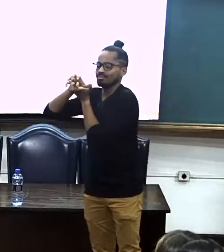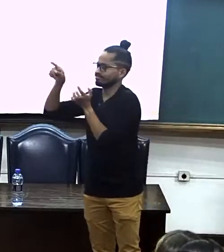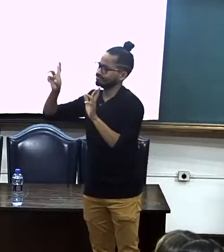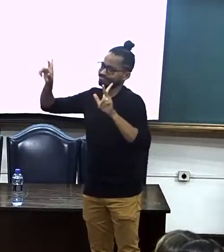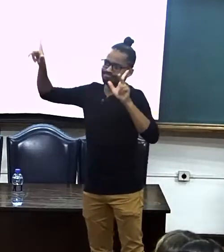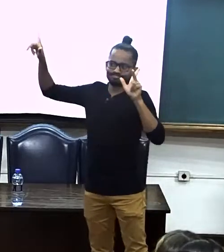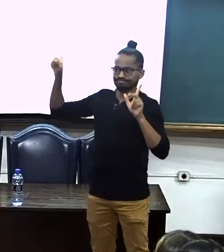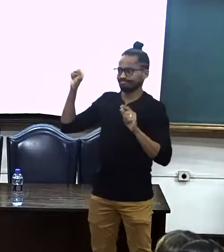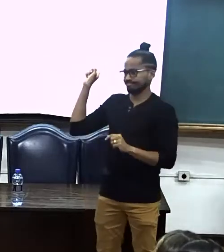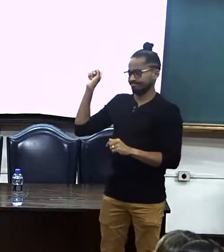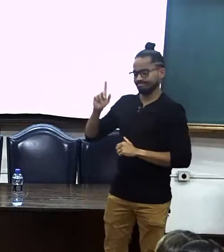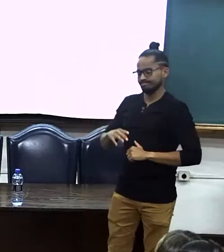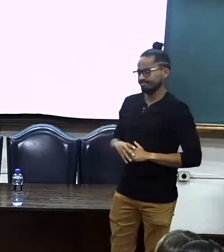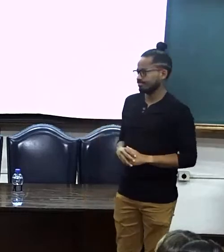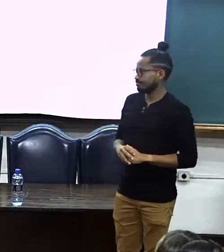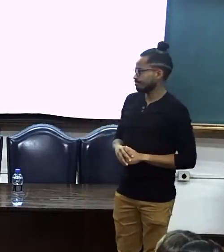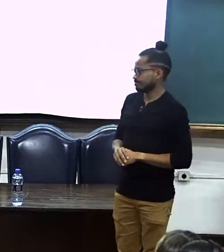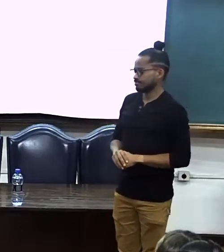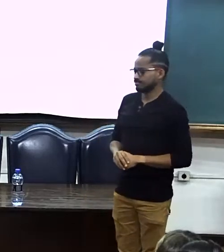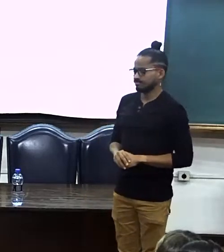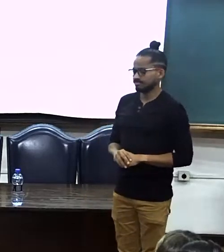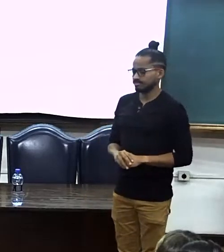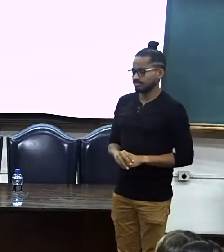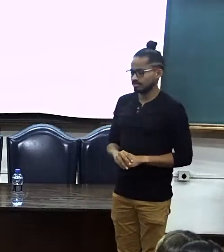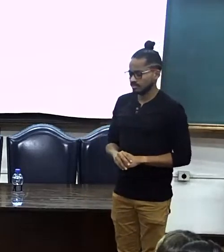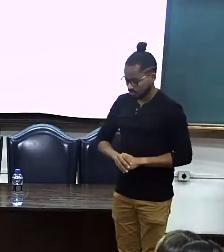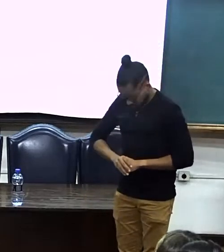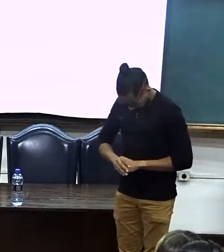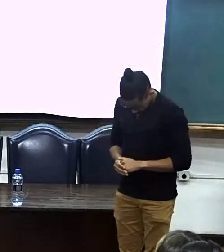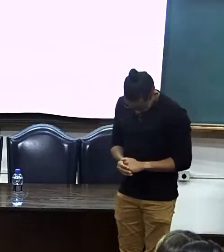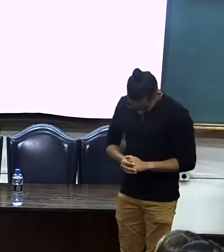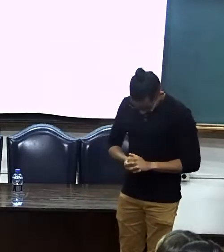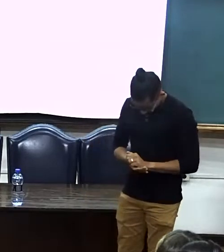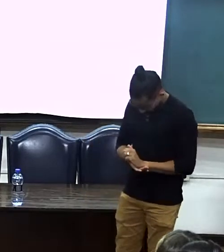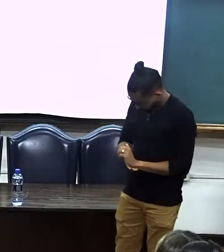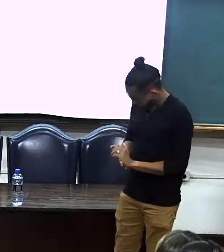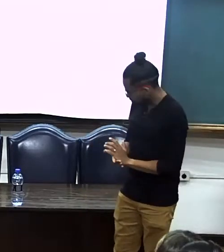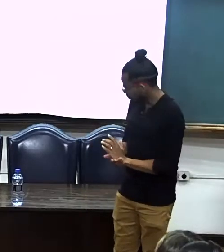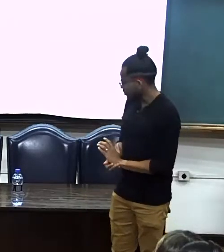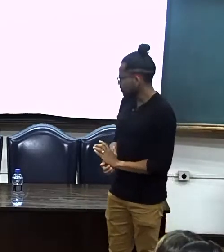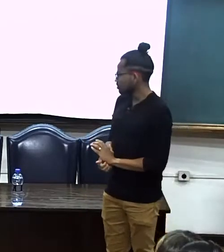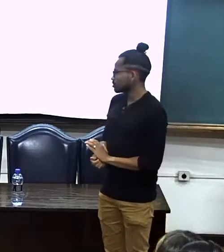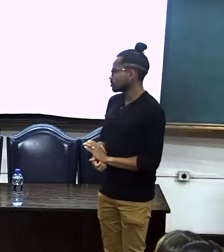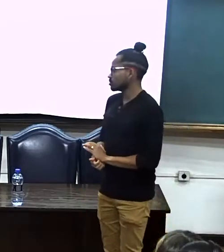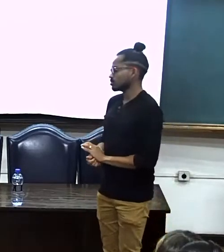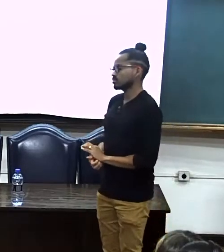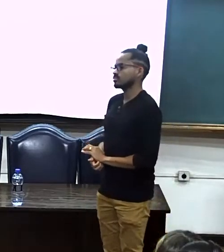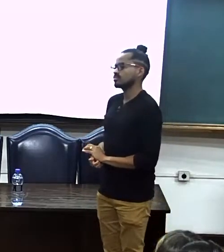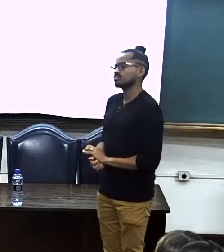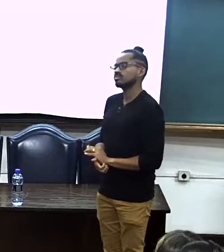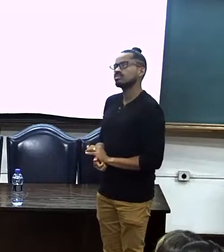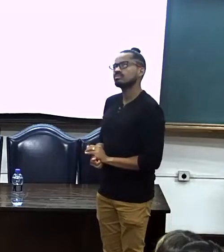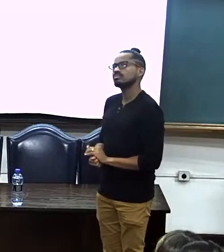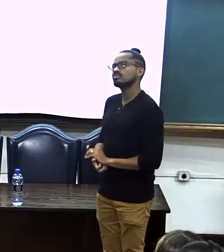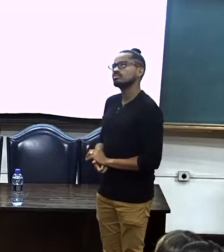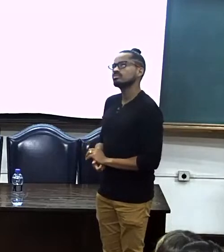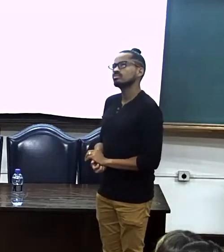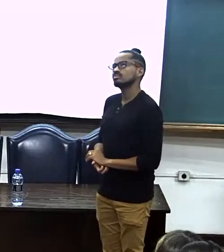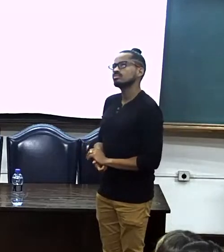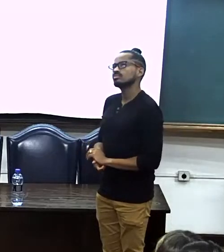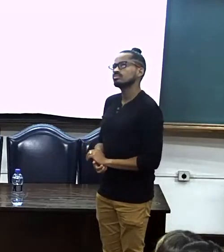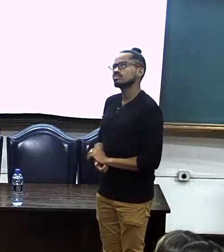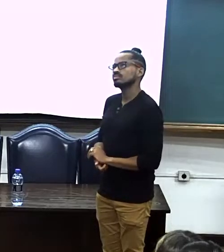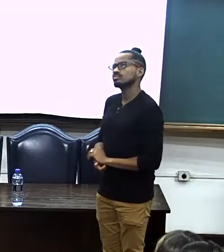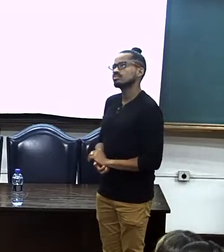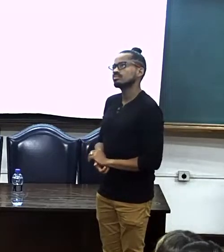Essa é uma hipótese poderosa e bastante diferente da maioria dos modelos